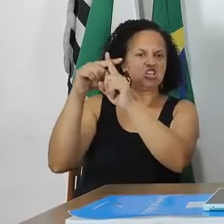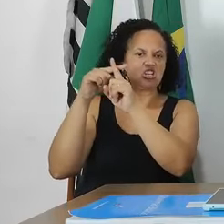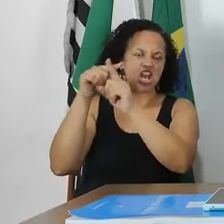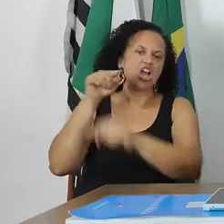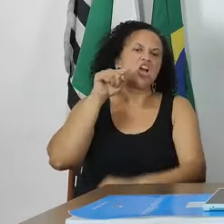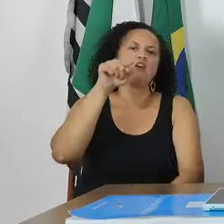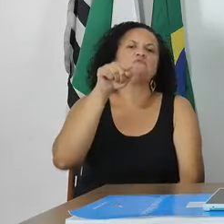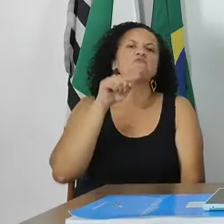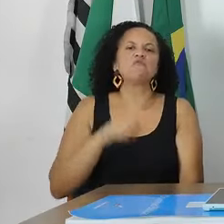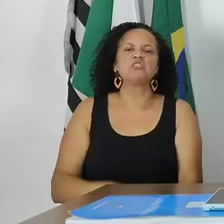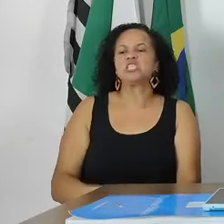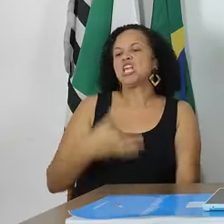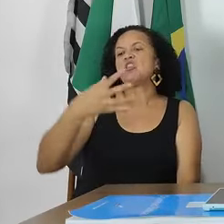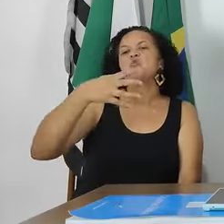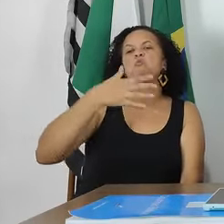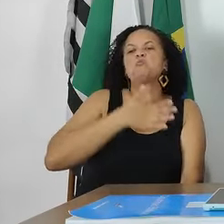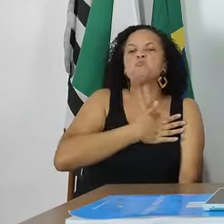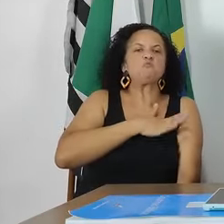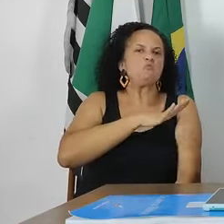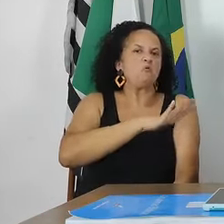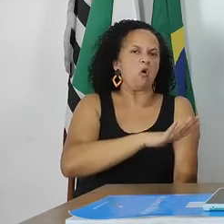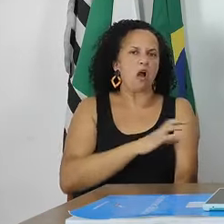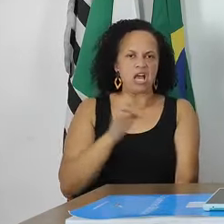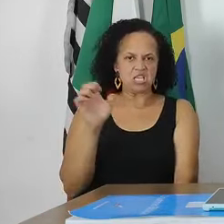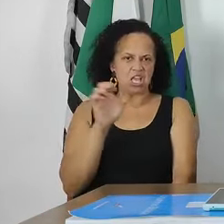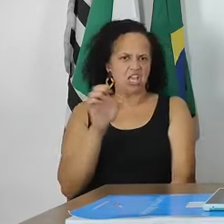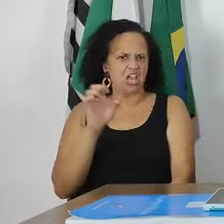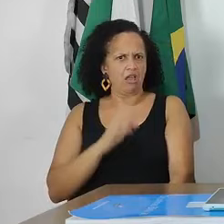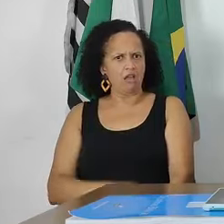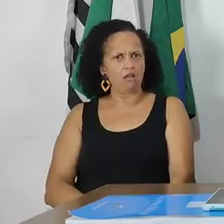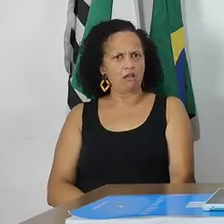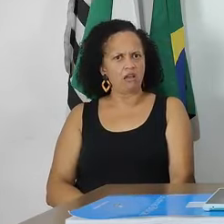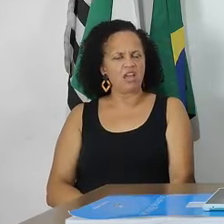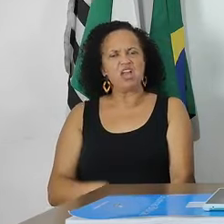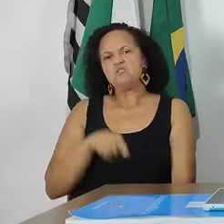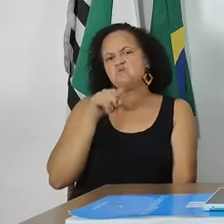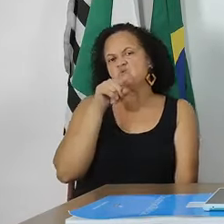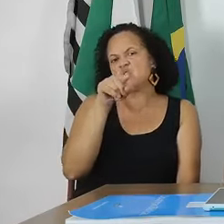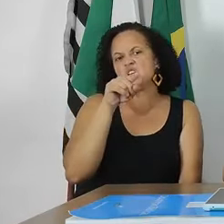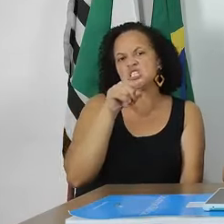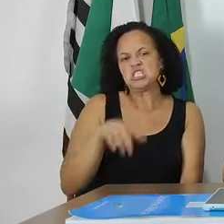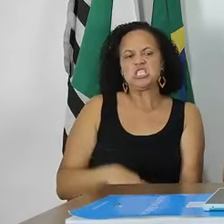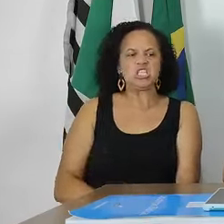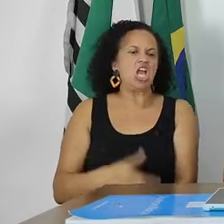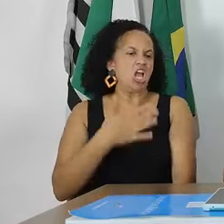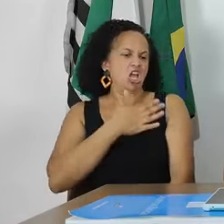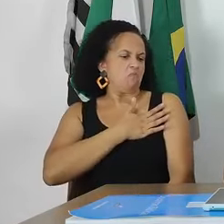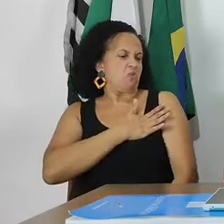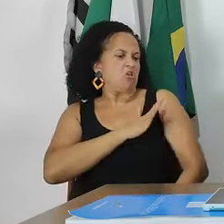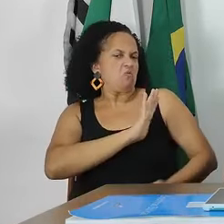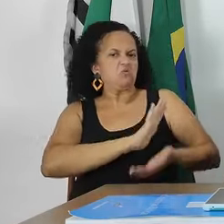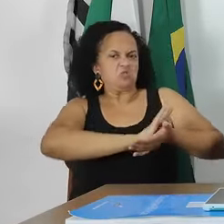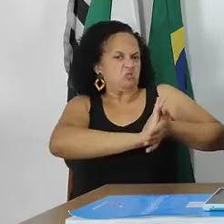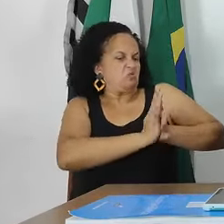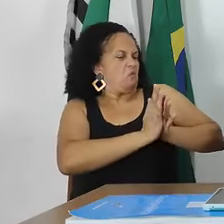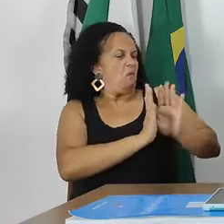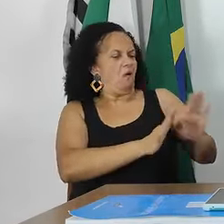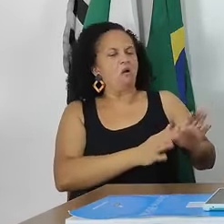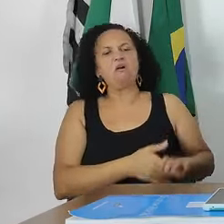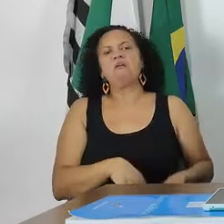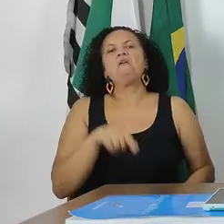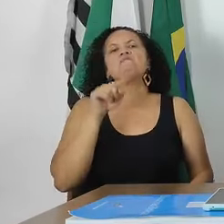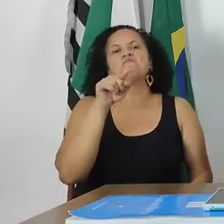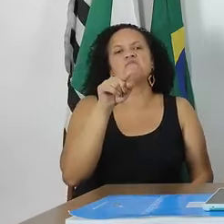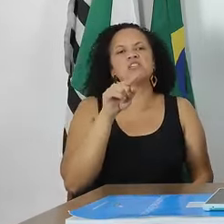né? Eles são racistas, eles estão ultrapassados. A Bíblia é ultrapassada, gente. Não serve para